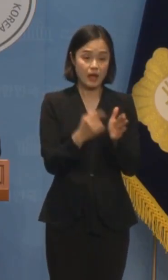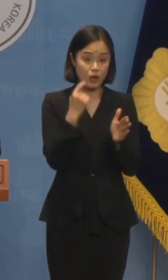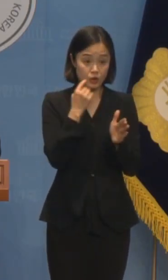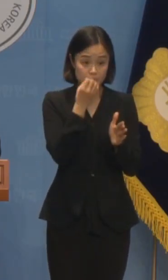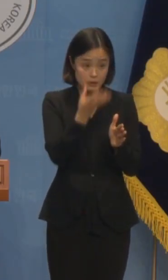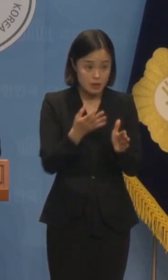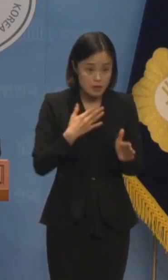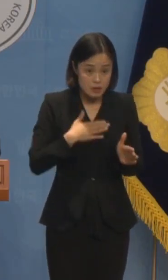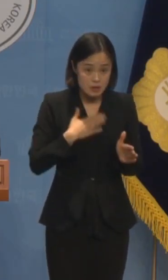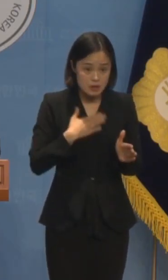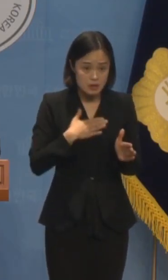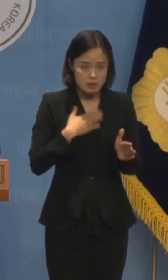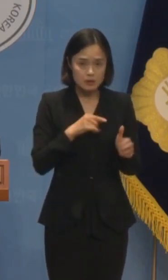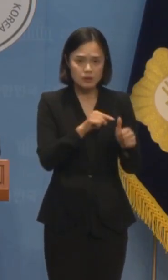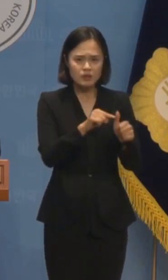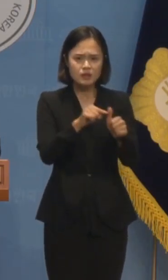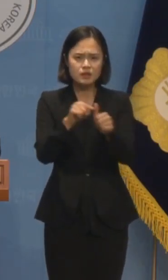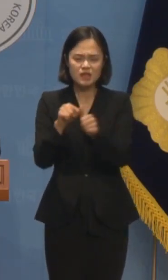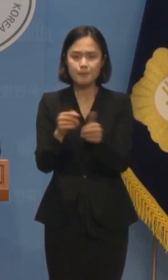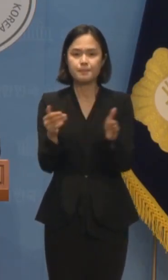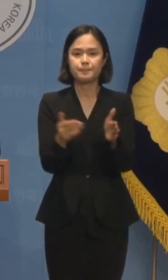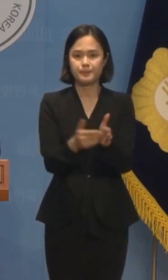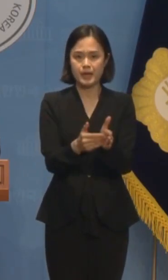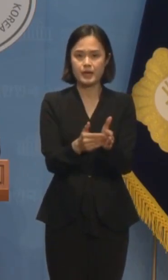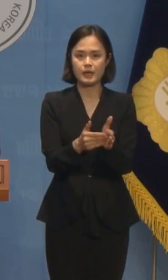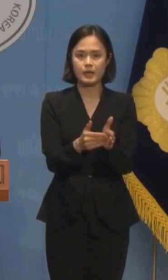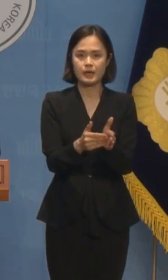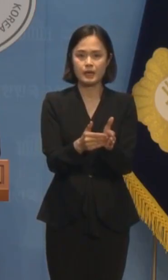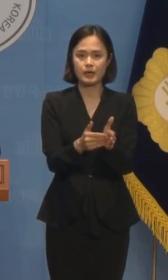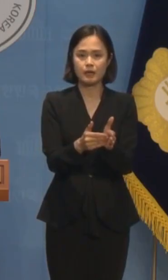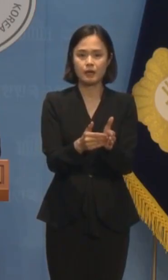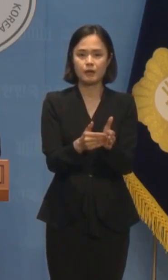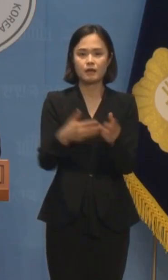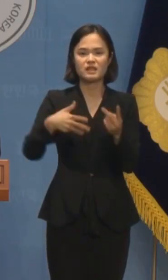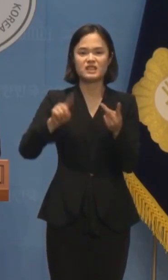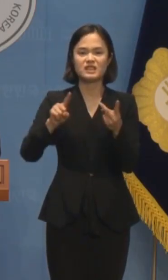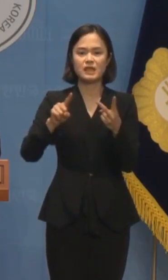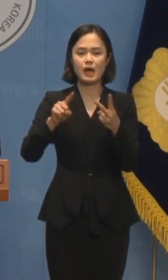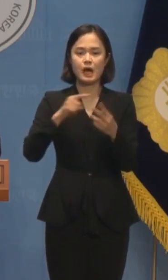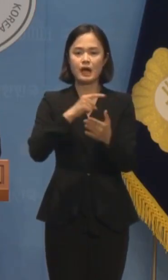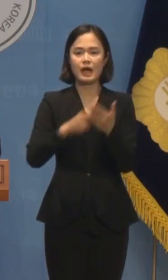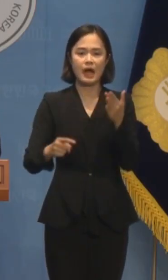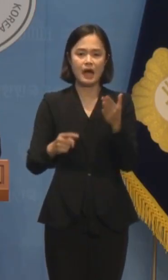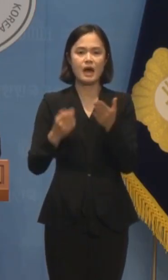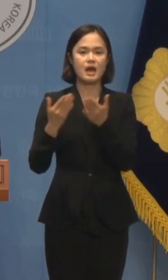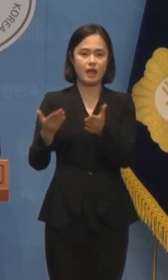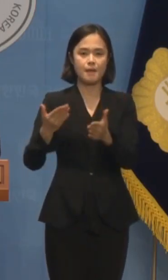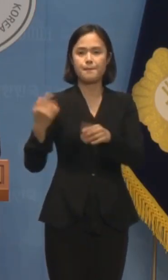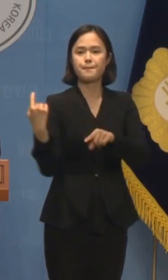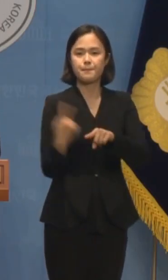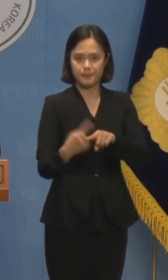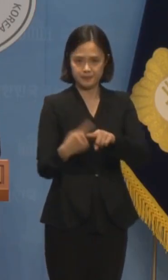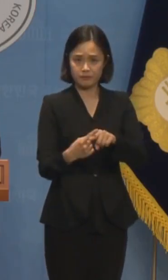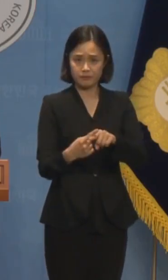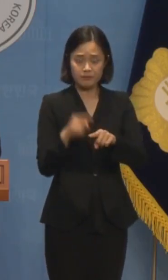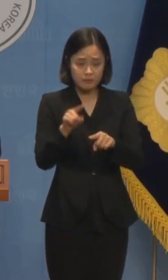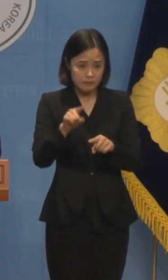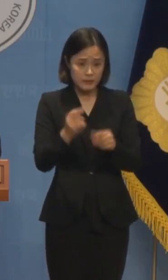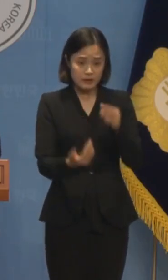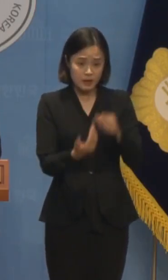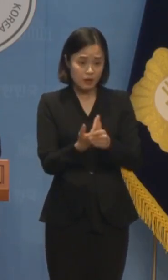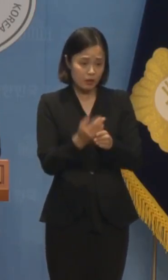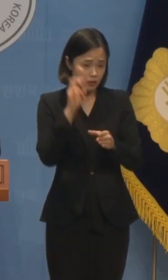서슴지 않았다고 합니다. 사건 발생 일주일이 넘게 피해자와 가해자 간 분리조치 외에는